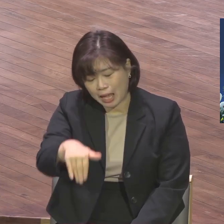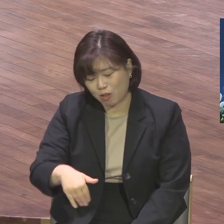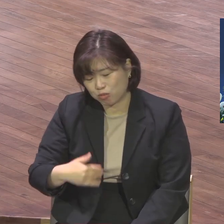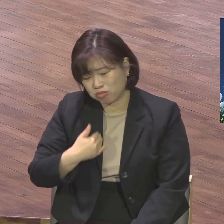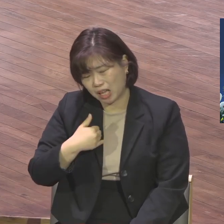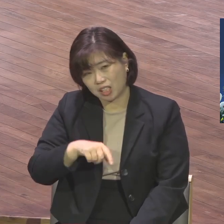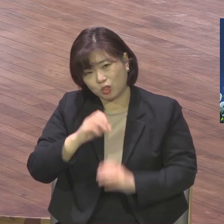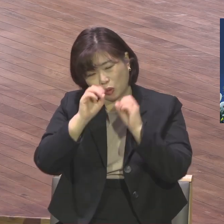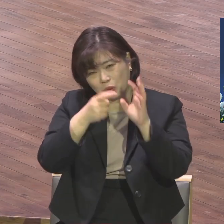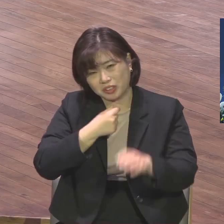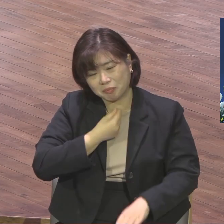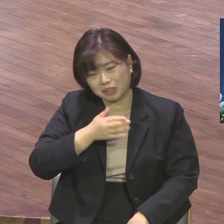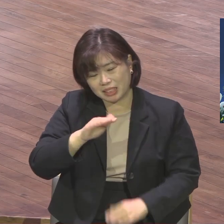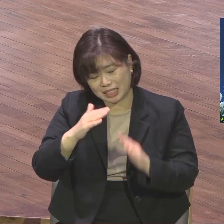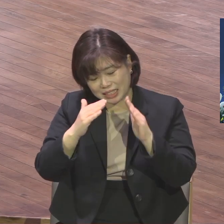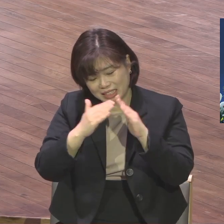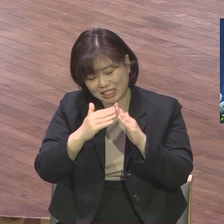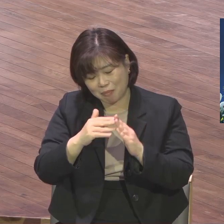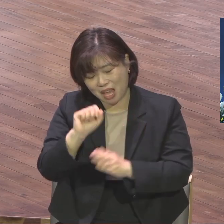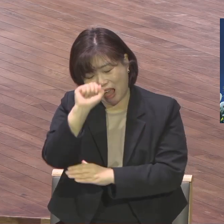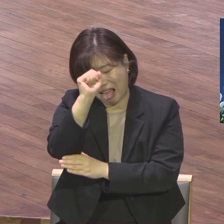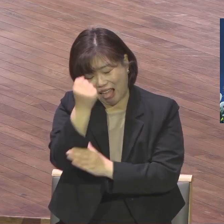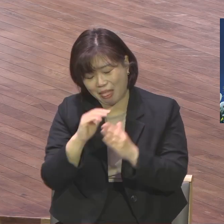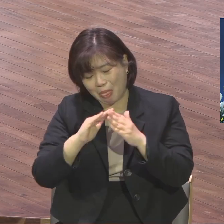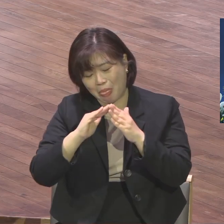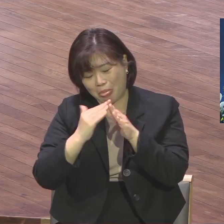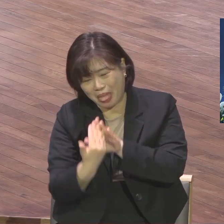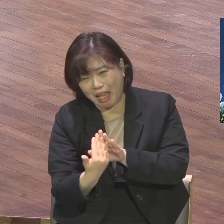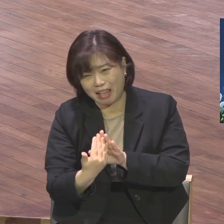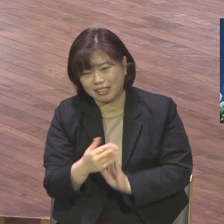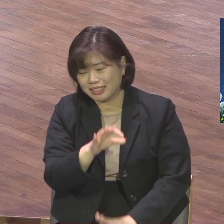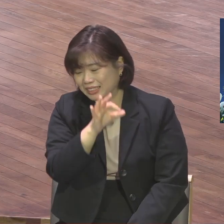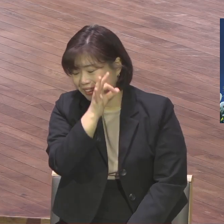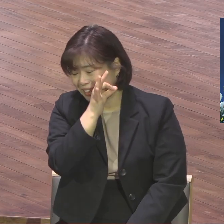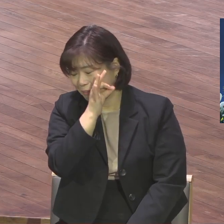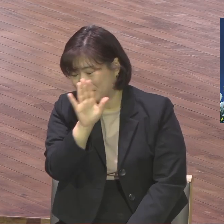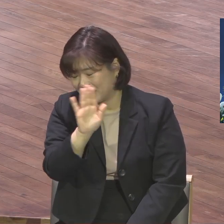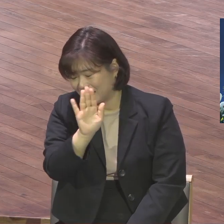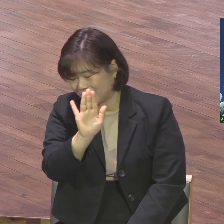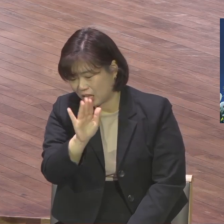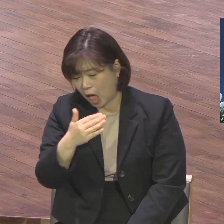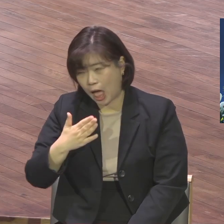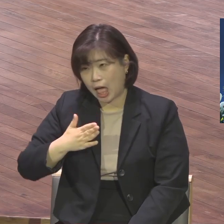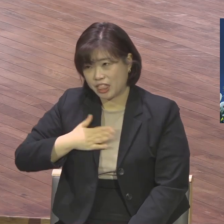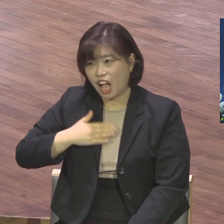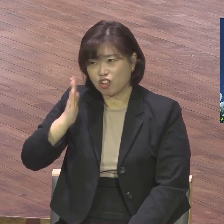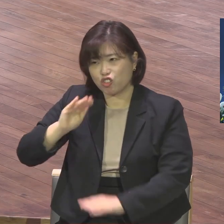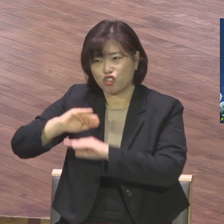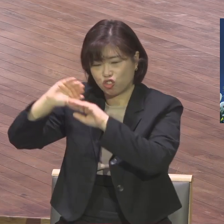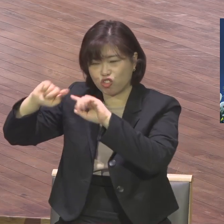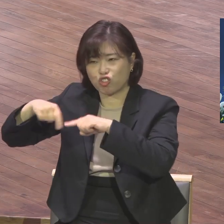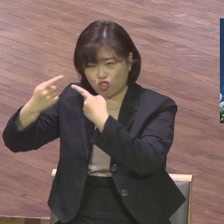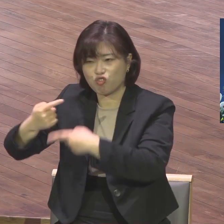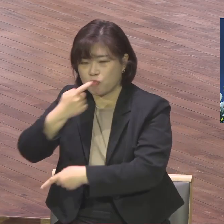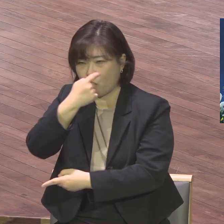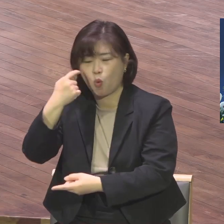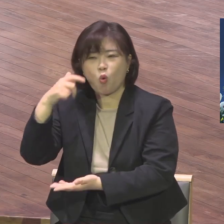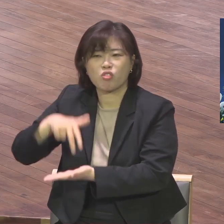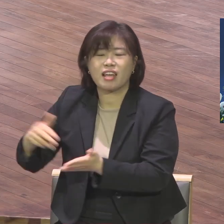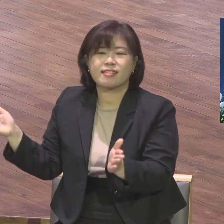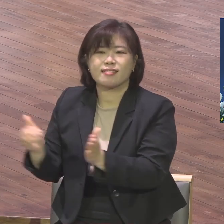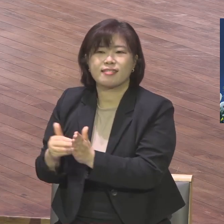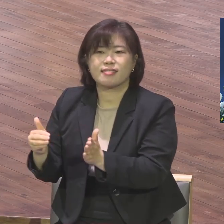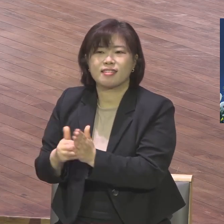못해 다 지옥 같은 말 들진 난 모르겠어 나만 천국 가면 됩니까? 그런 이기적인까지 사람. 그